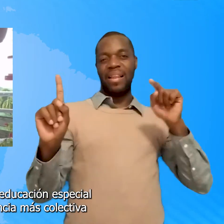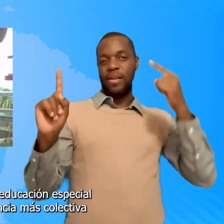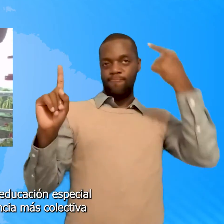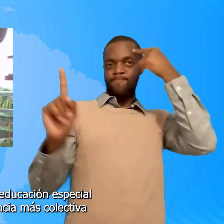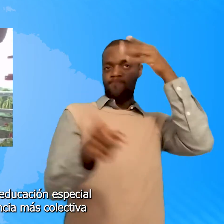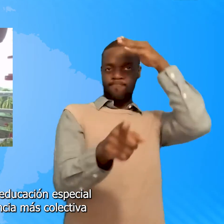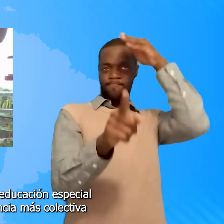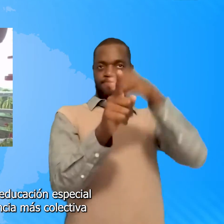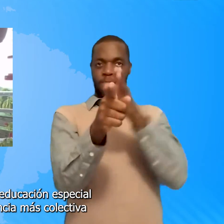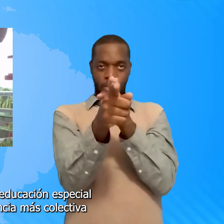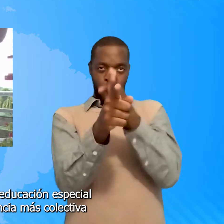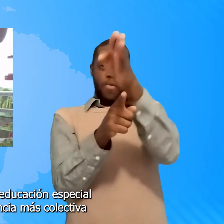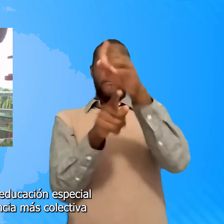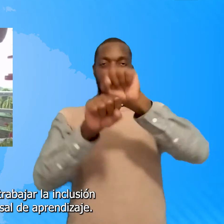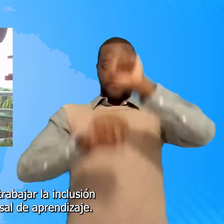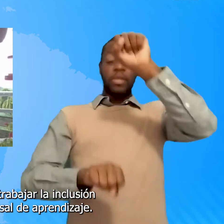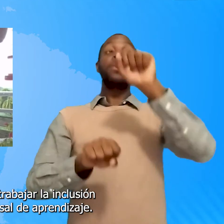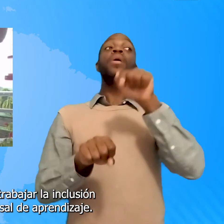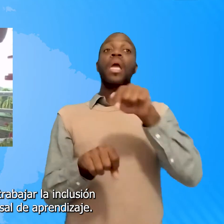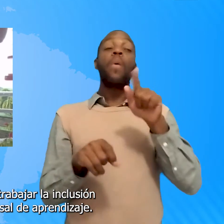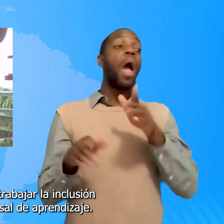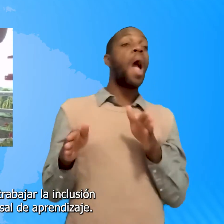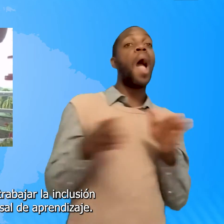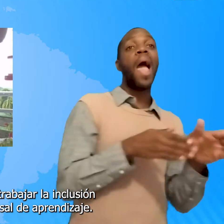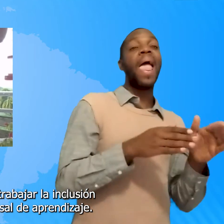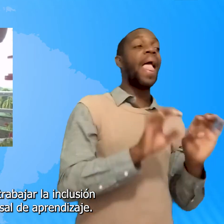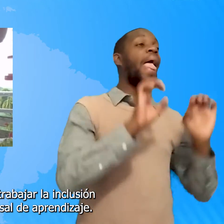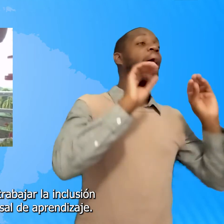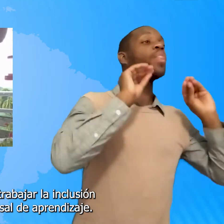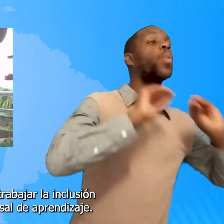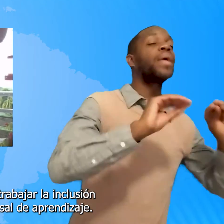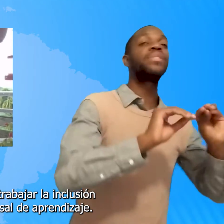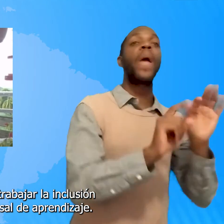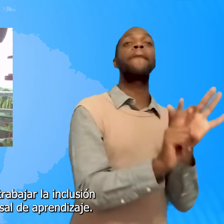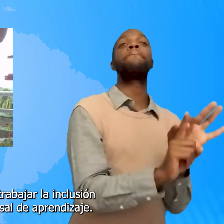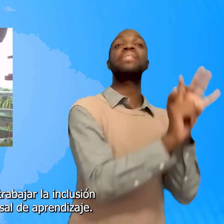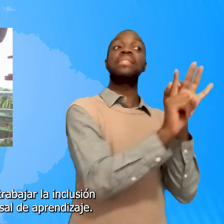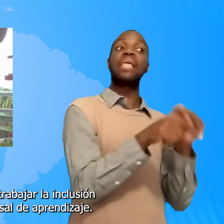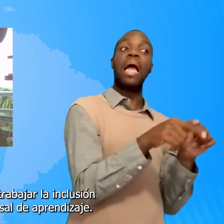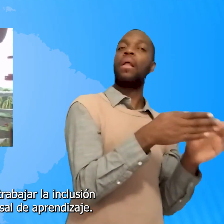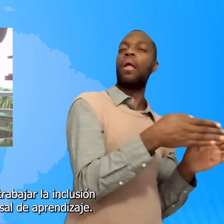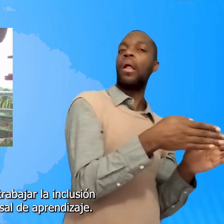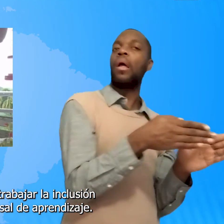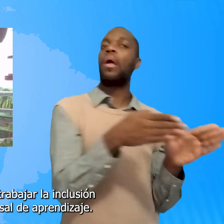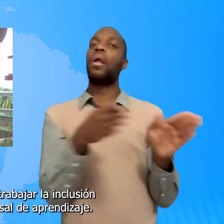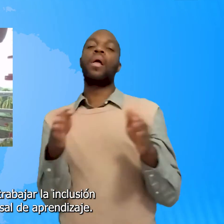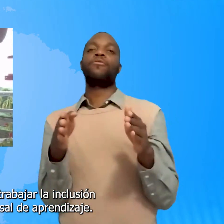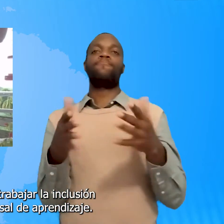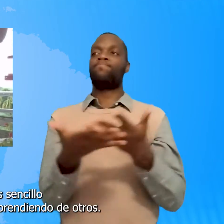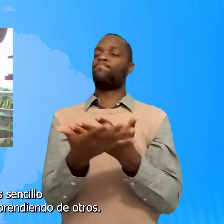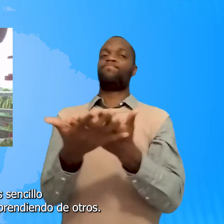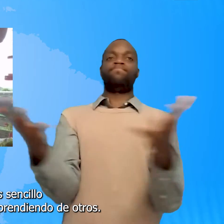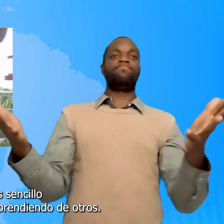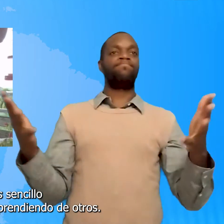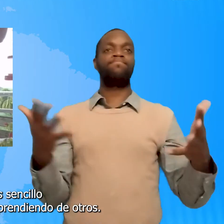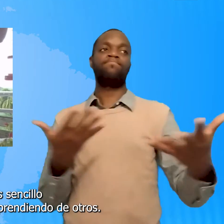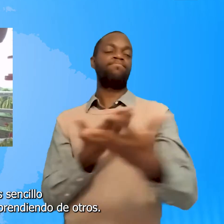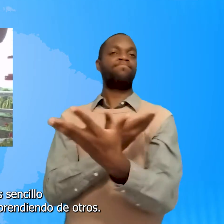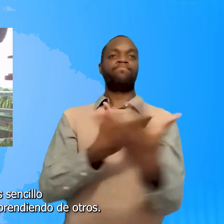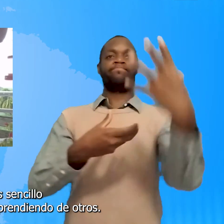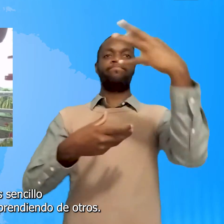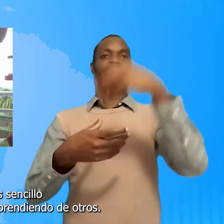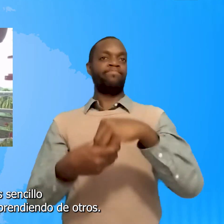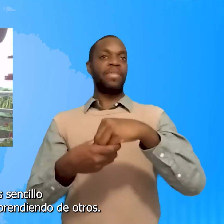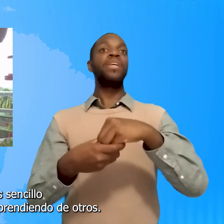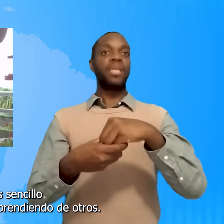hacia una conciencia más colectiva de la necesidad de trabajar la inclusión y un diseño universal de aprendizaje. Eso no es